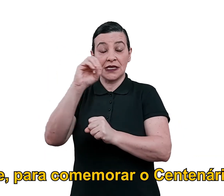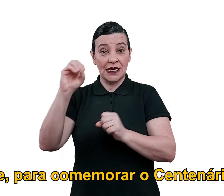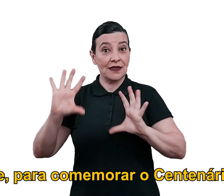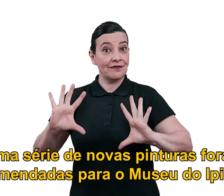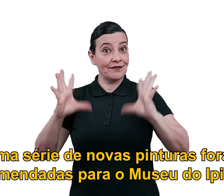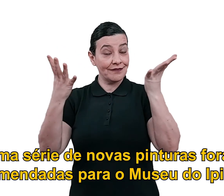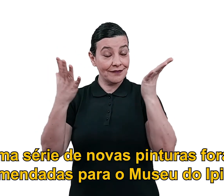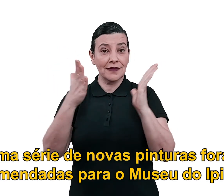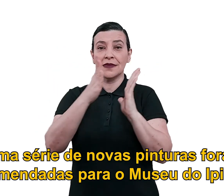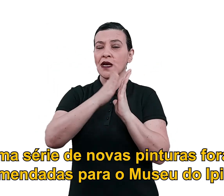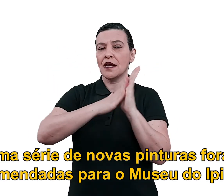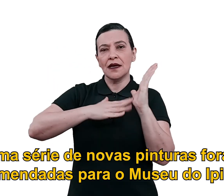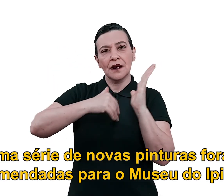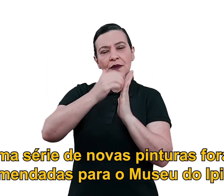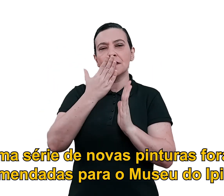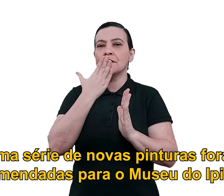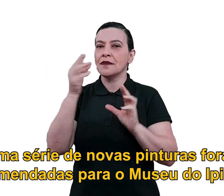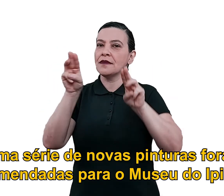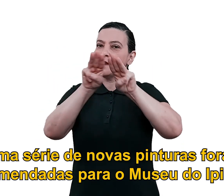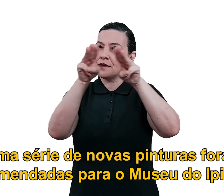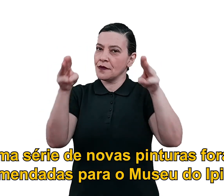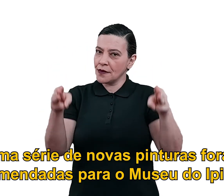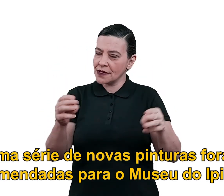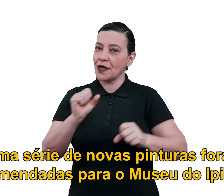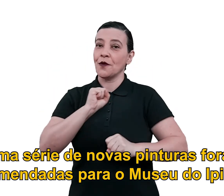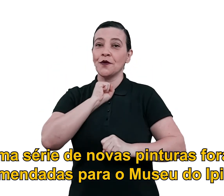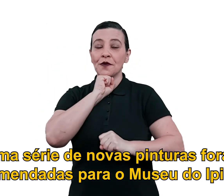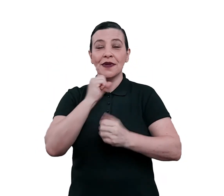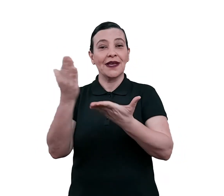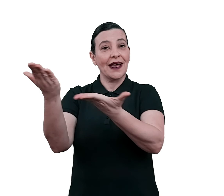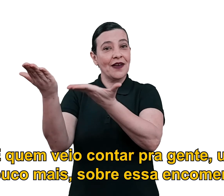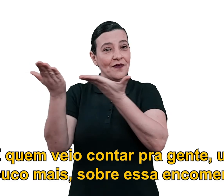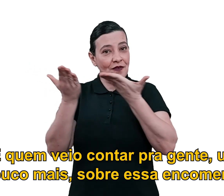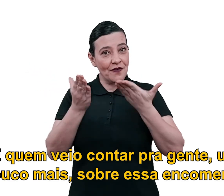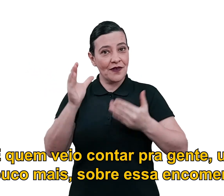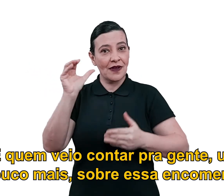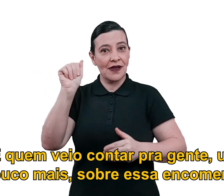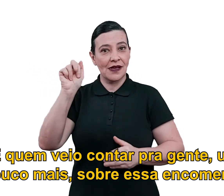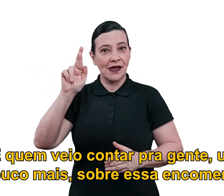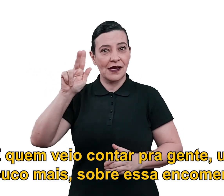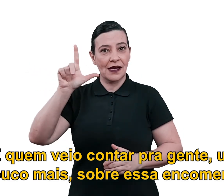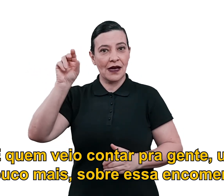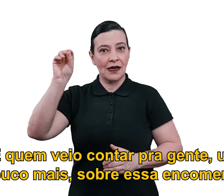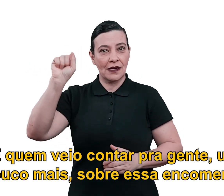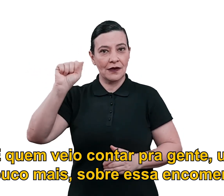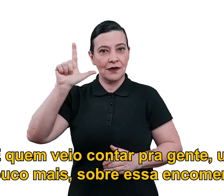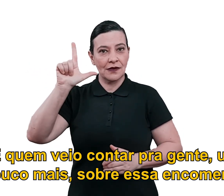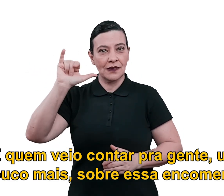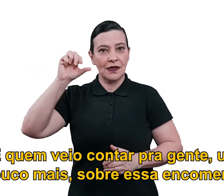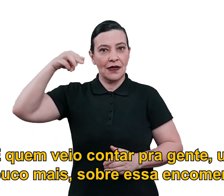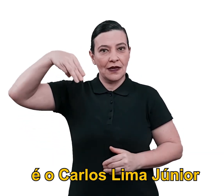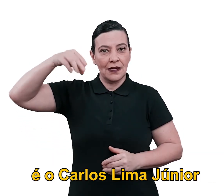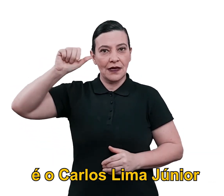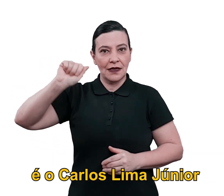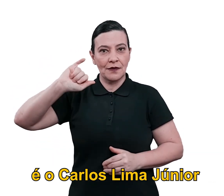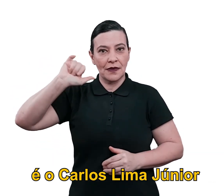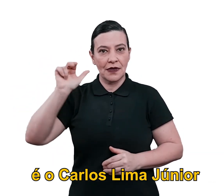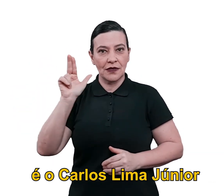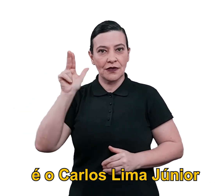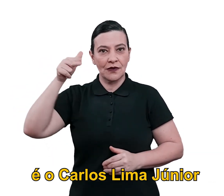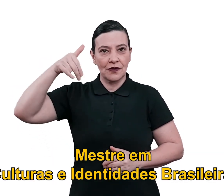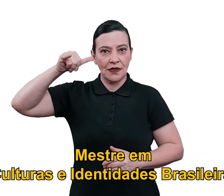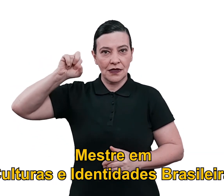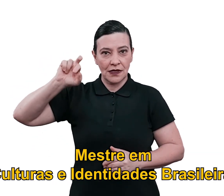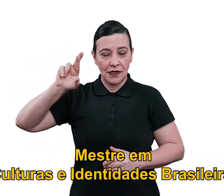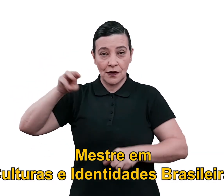o centenário, uma série de novas pinturas foi encomendada para o Museu do Ipiranga. E quem veio contar para a gente um pouco mais sobre essa encomenda é o Carlos